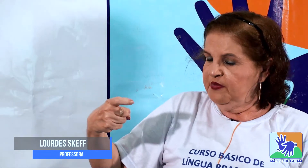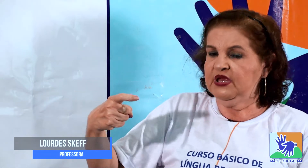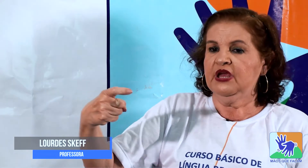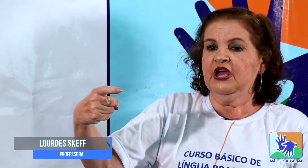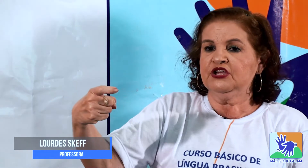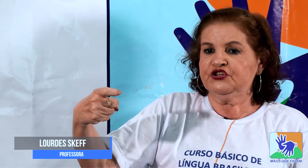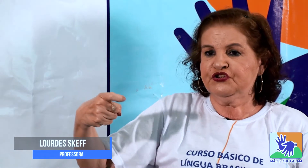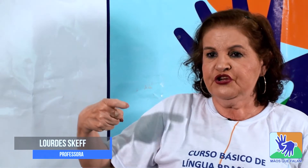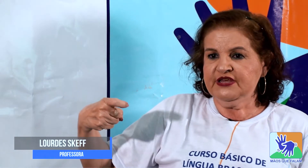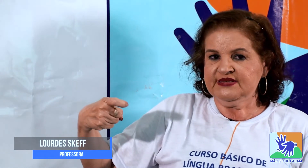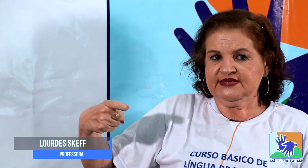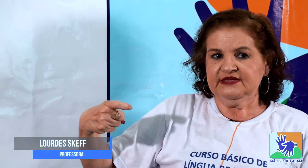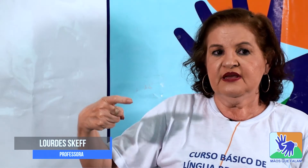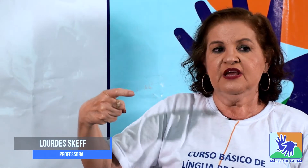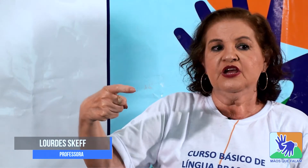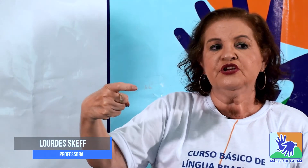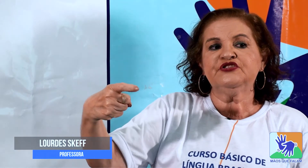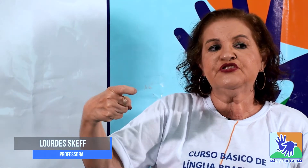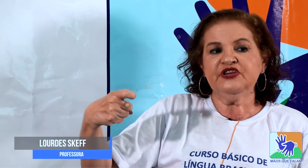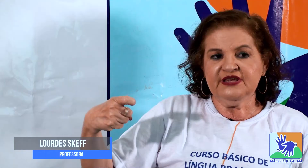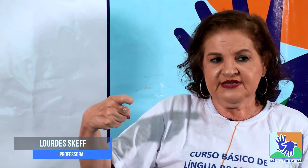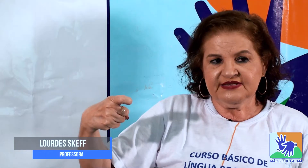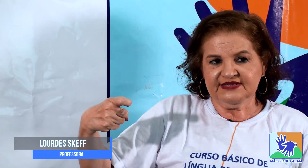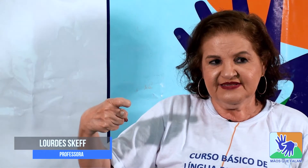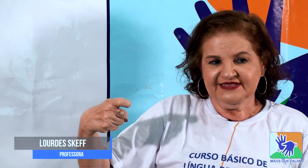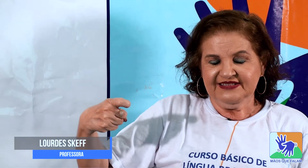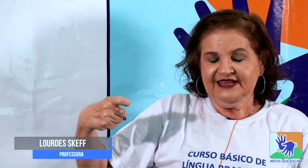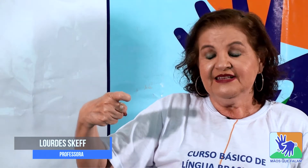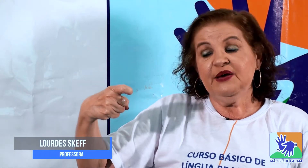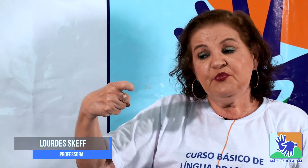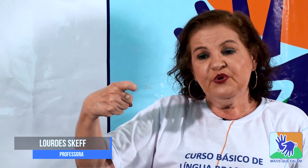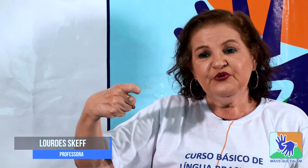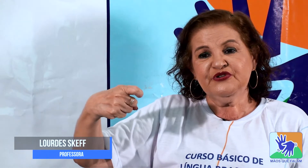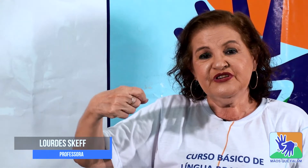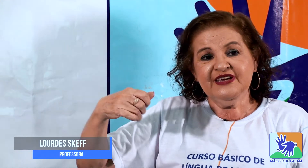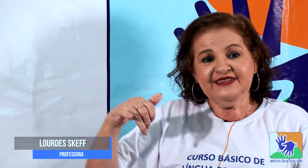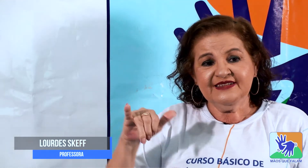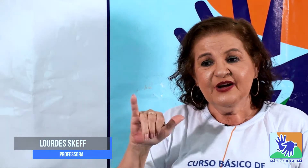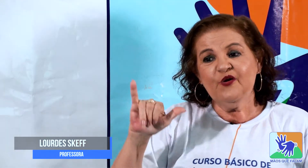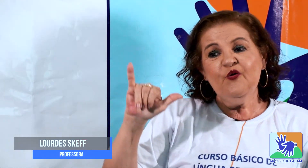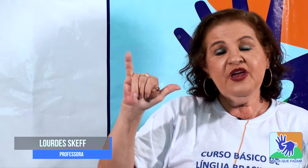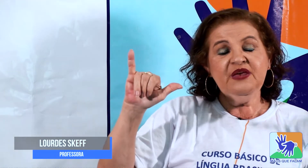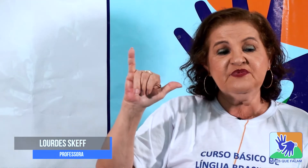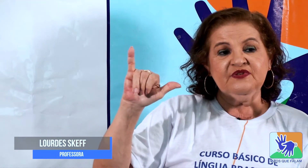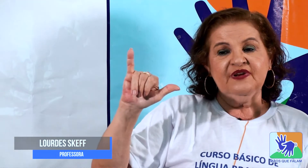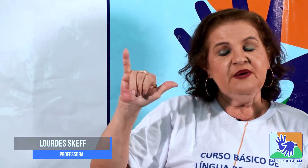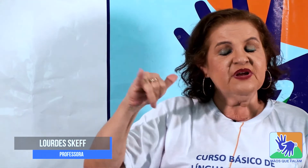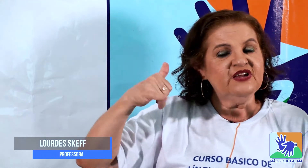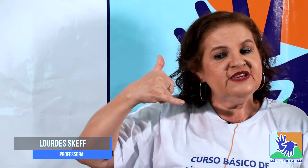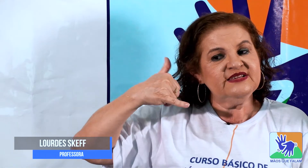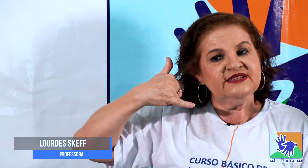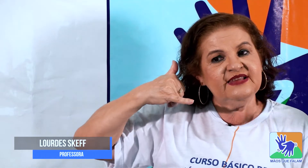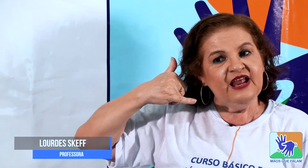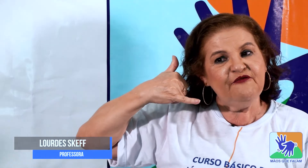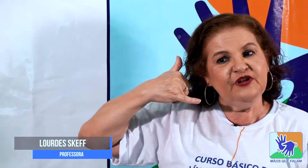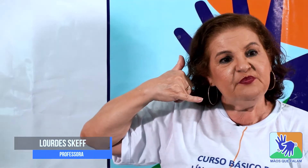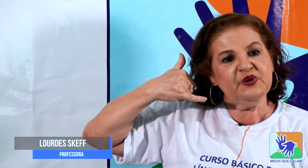mim, X, X. Depois do X, o Y. Lembra que a gente diz assim, telefona para